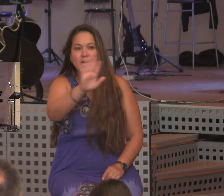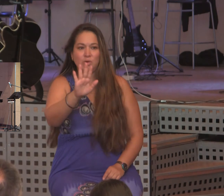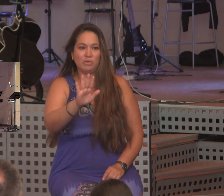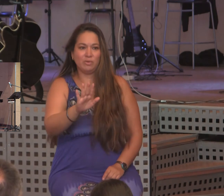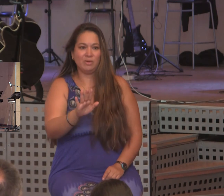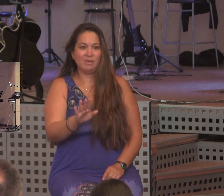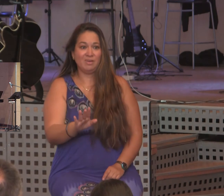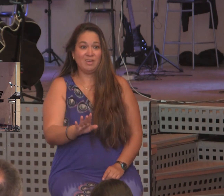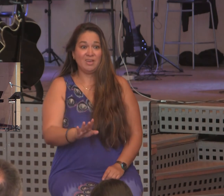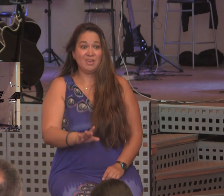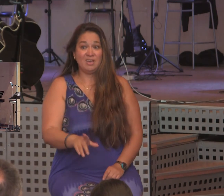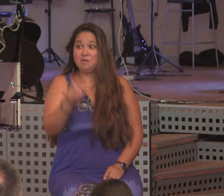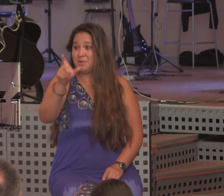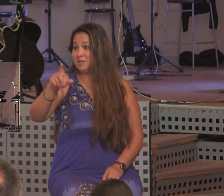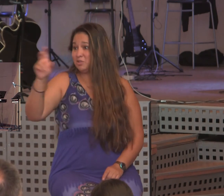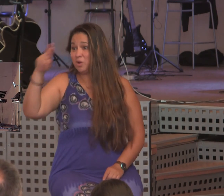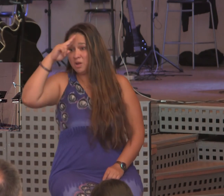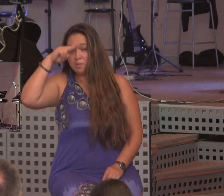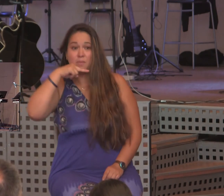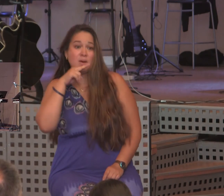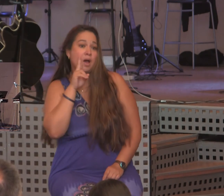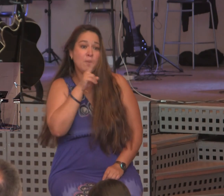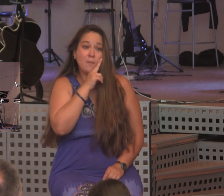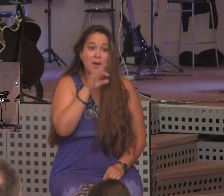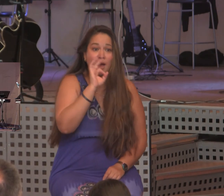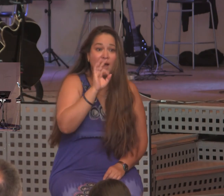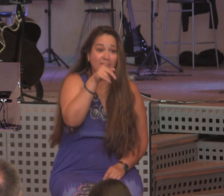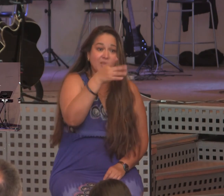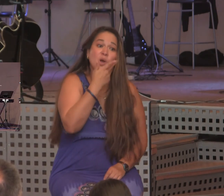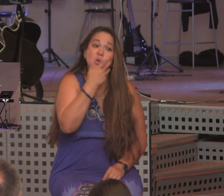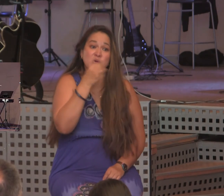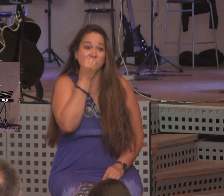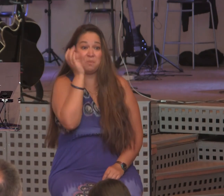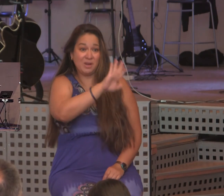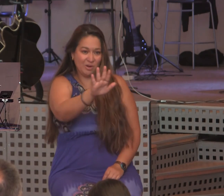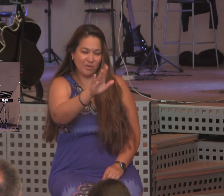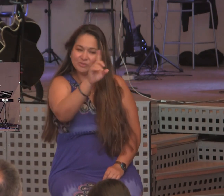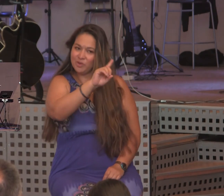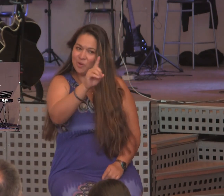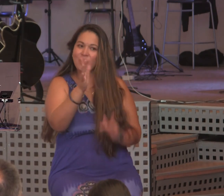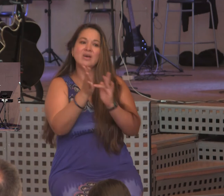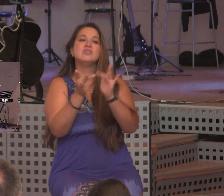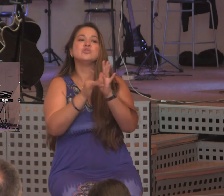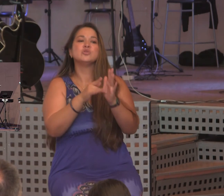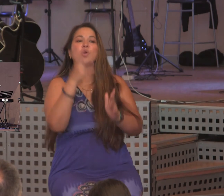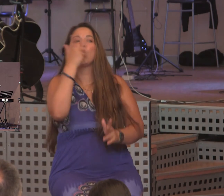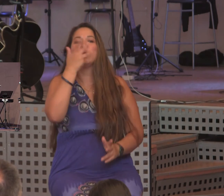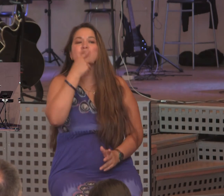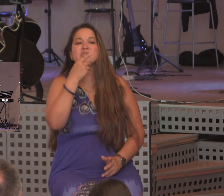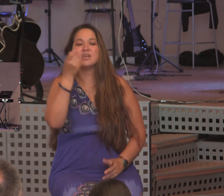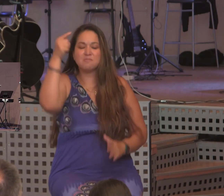que nadie. Y de eso es de lo que te va a estar hablando a ti. Y, por supuesto, a mí.